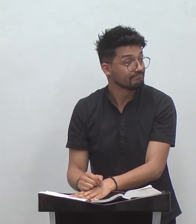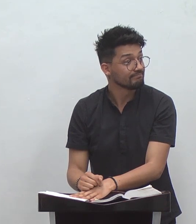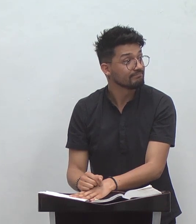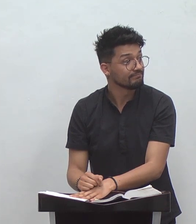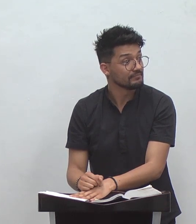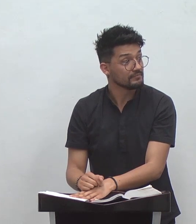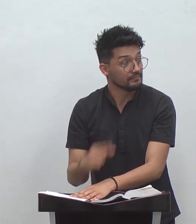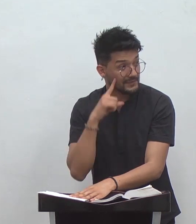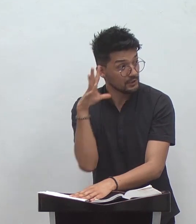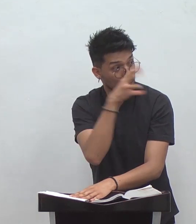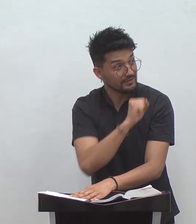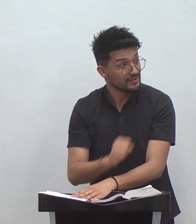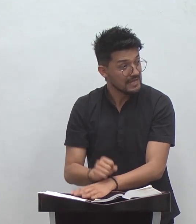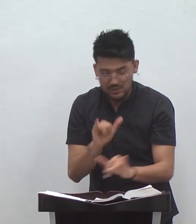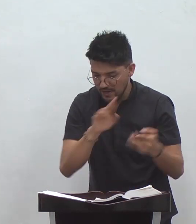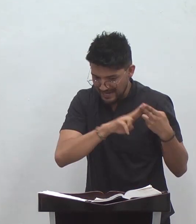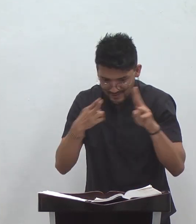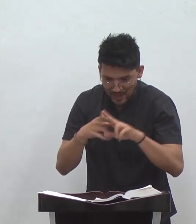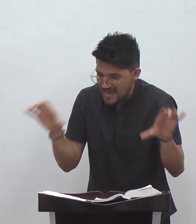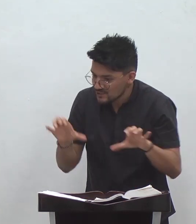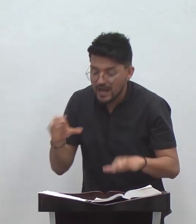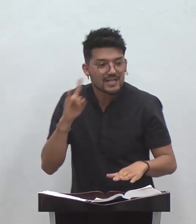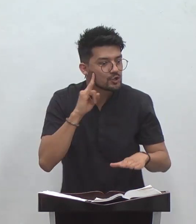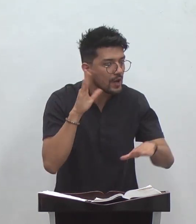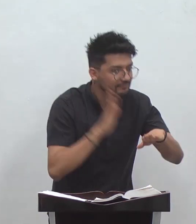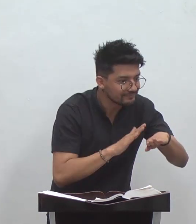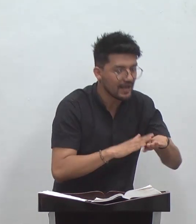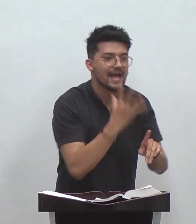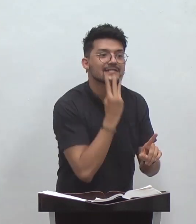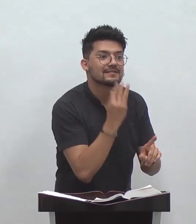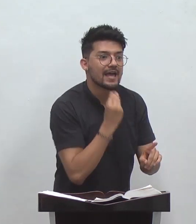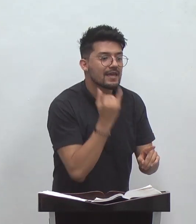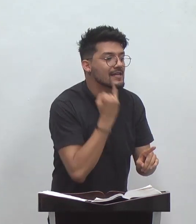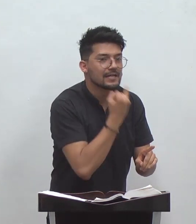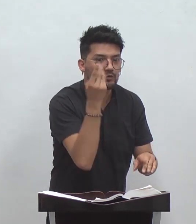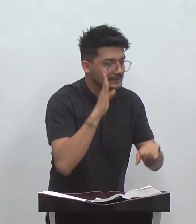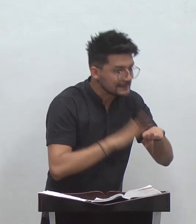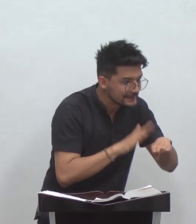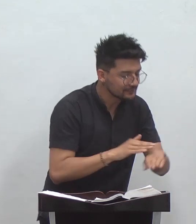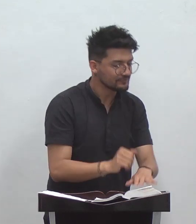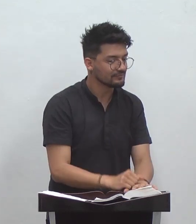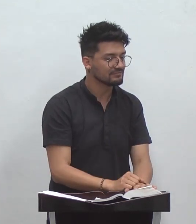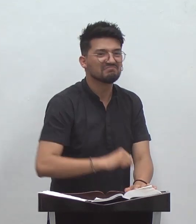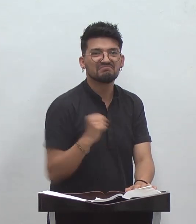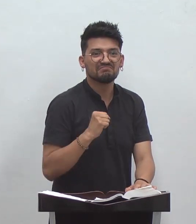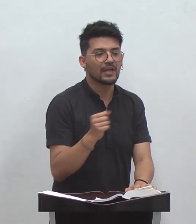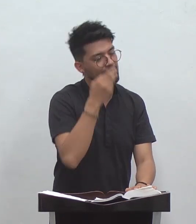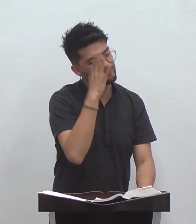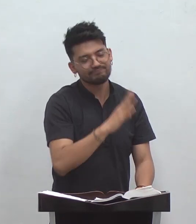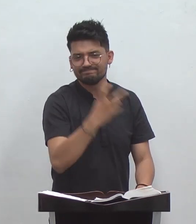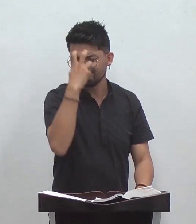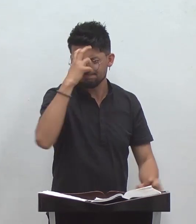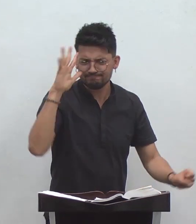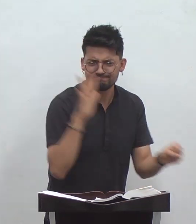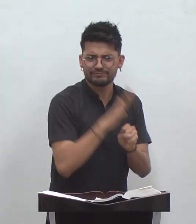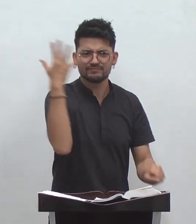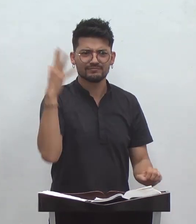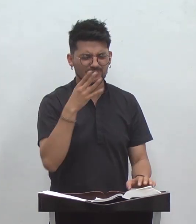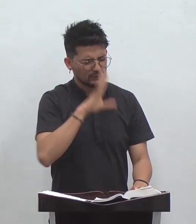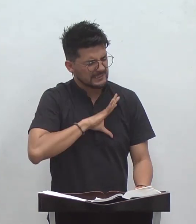Si no se haga el sordo ante ese llamado, como el pueblo de Israel, que fueron tercos,